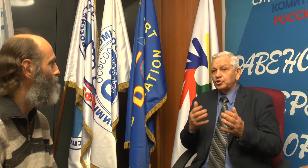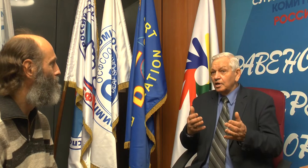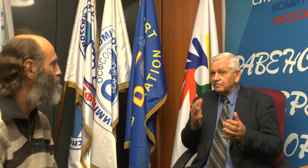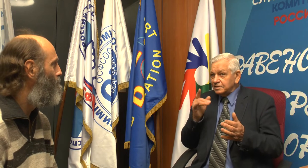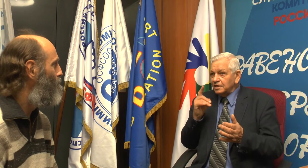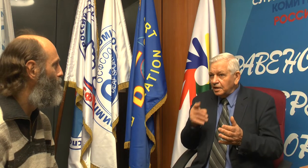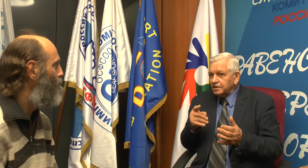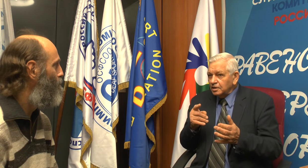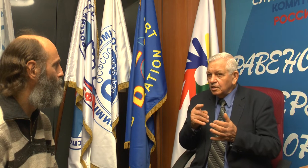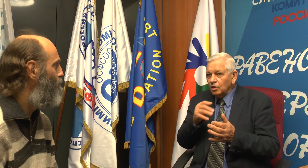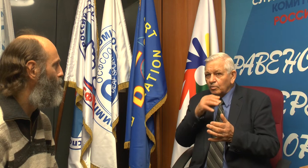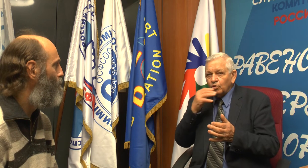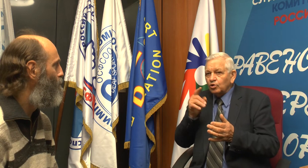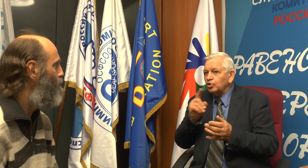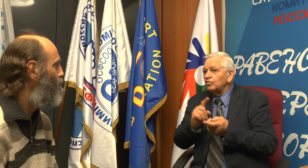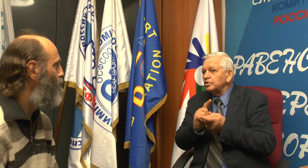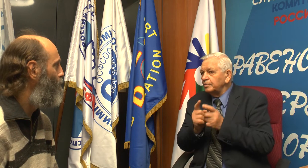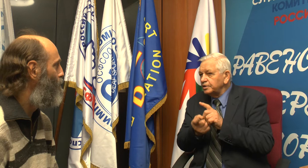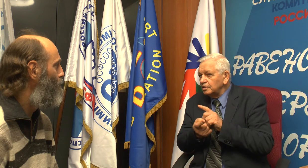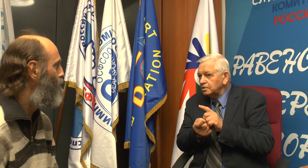Сейчас, вы знаете, много чего изменилось.